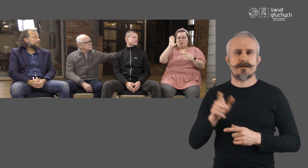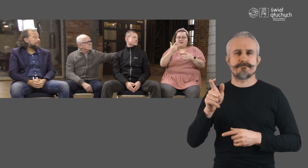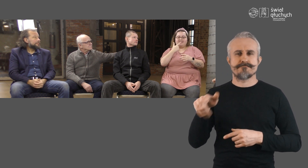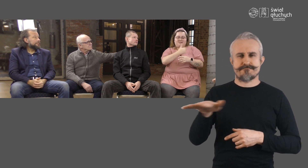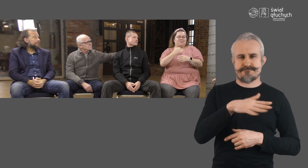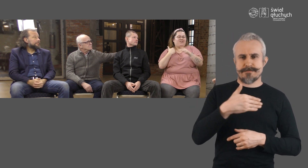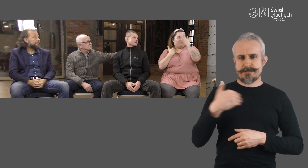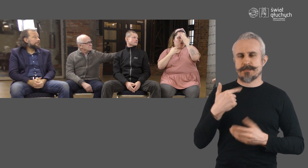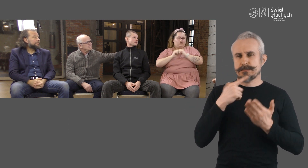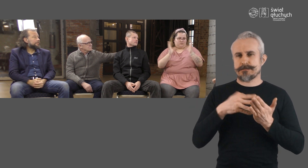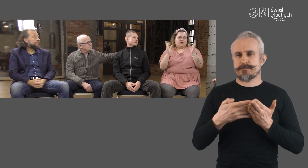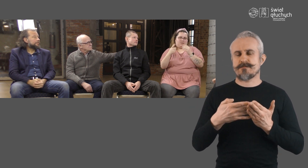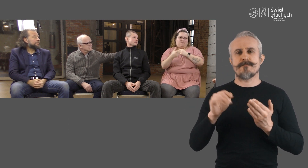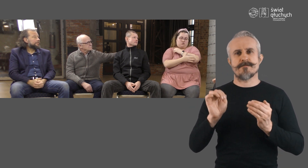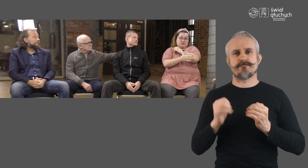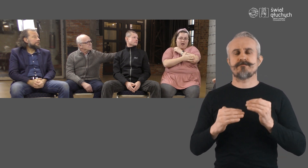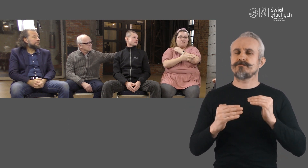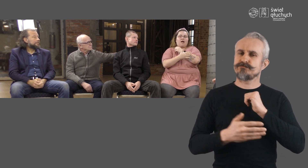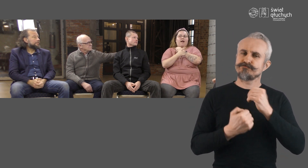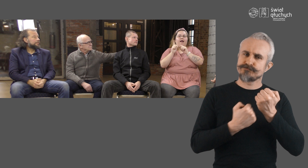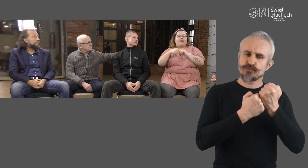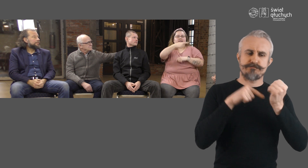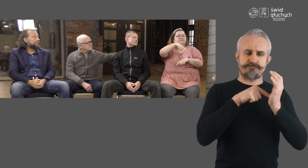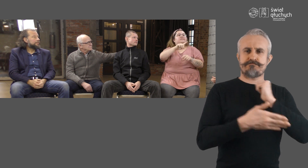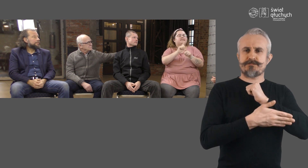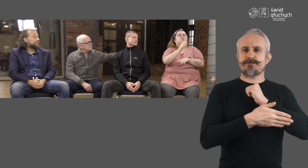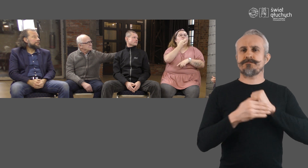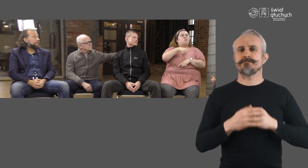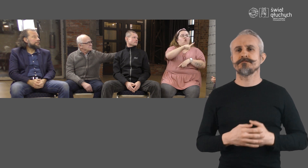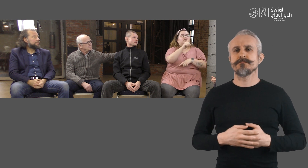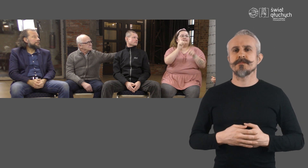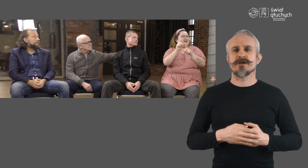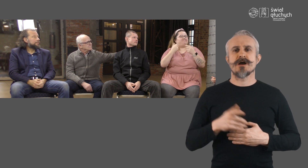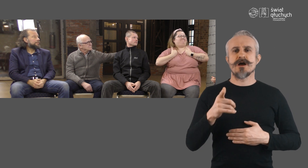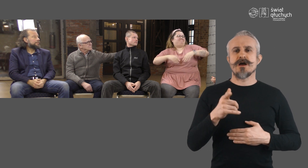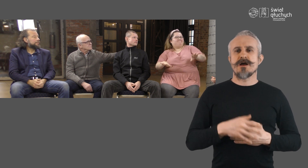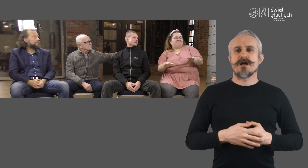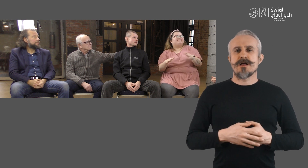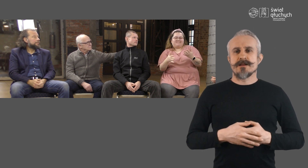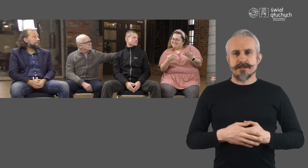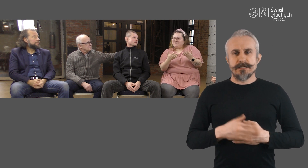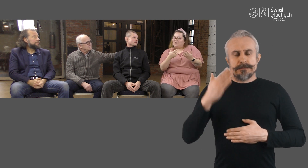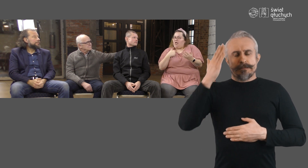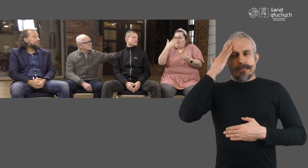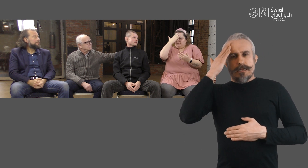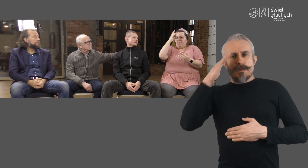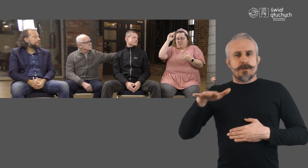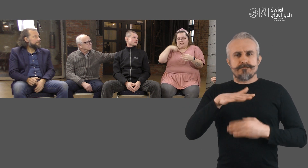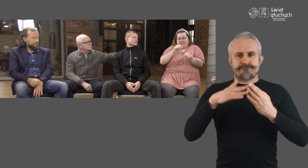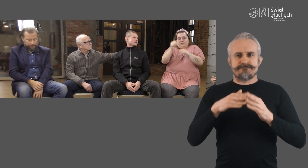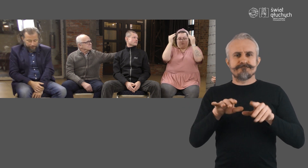wiem, że my tutaj uczymy się języka polskiego, tak, bo podstawa to jest, ale młodzi też czasami nie